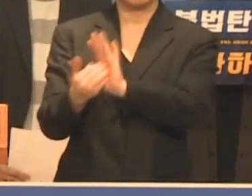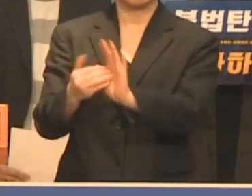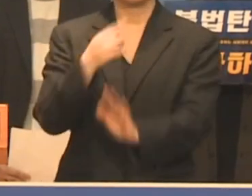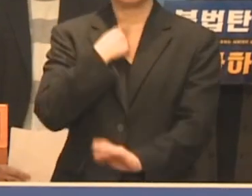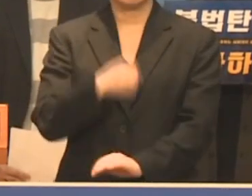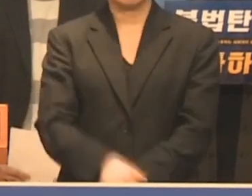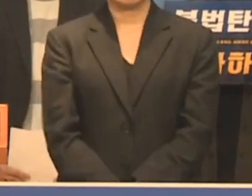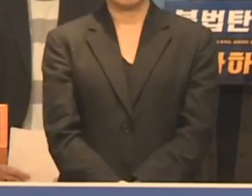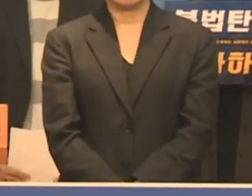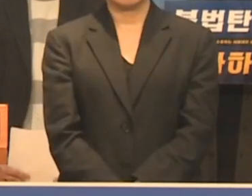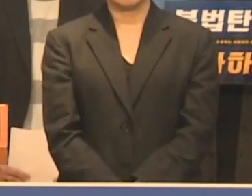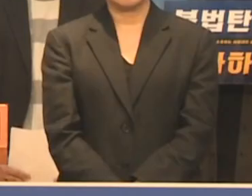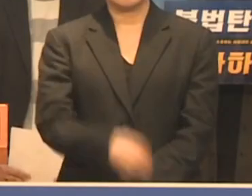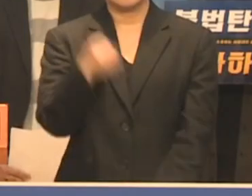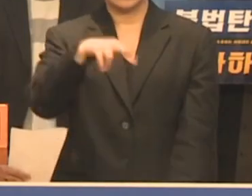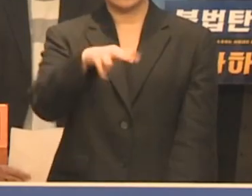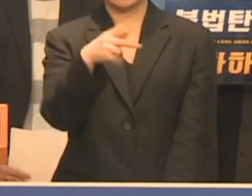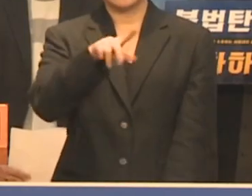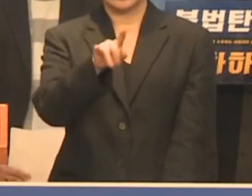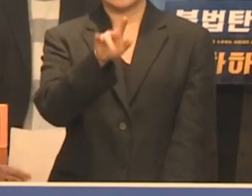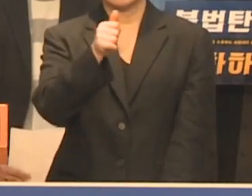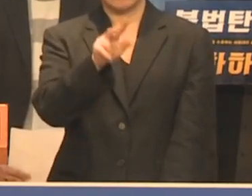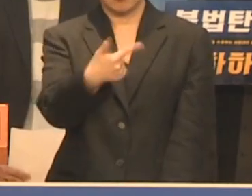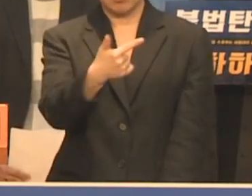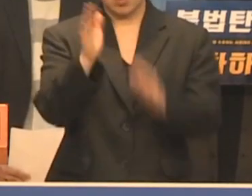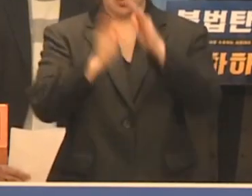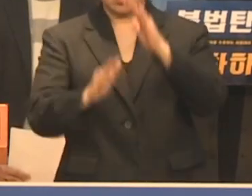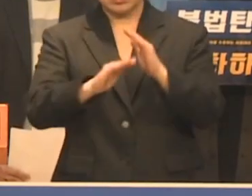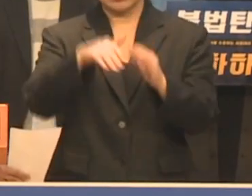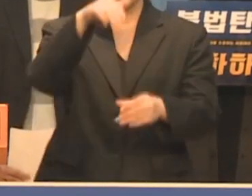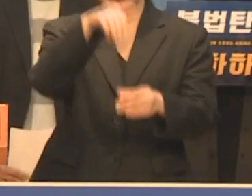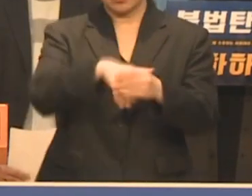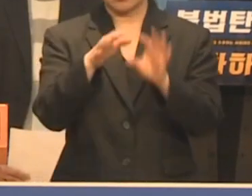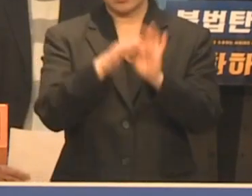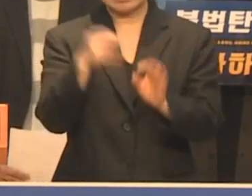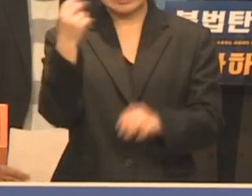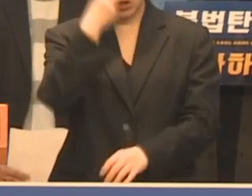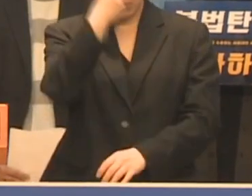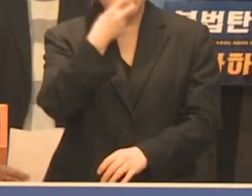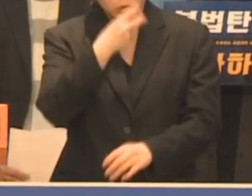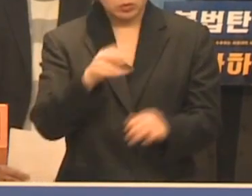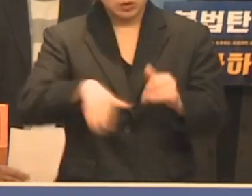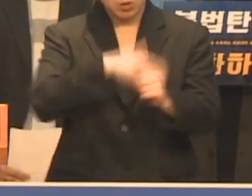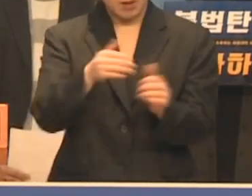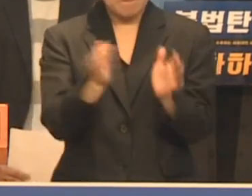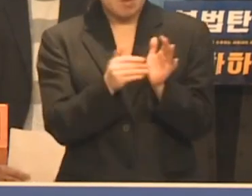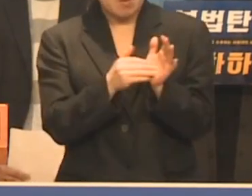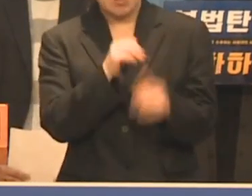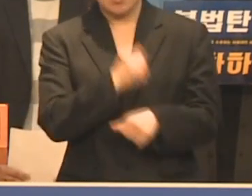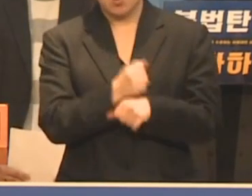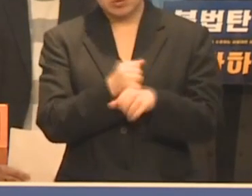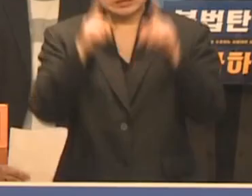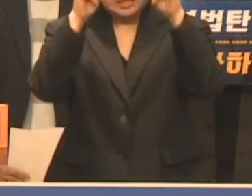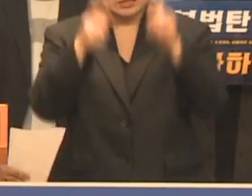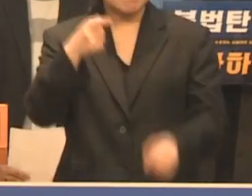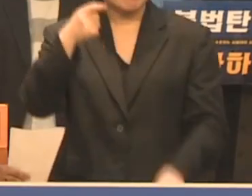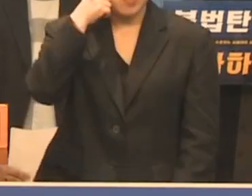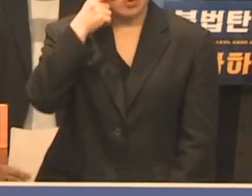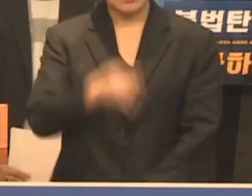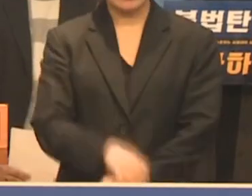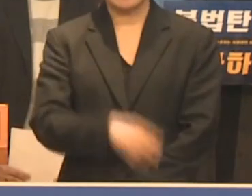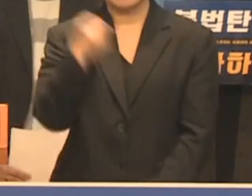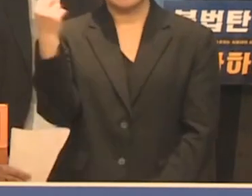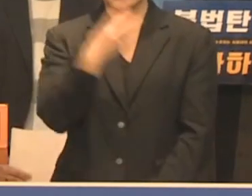했습니다. 천대엽 조재현 대법관은 부정선거 의혹 관련 재검표 상황을 비공개로 진행하고 사진을 찍지 못하게